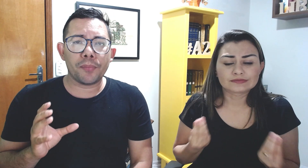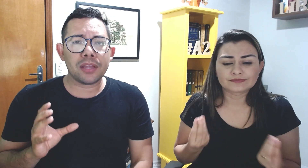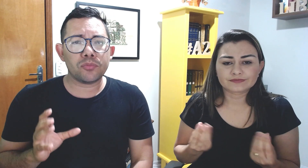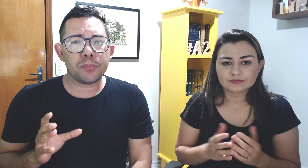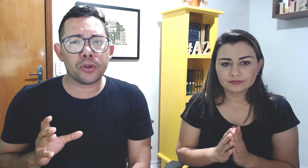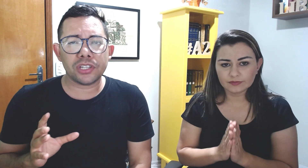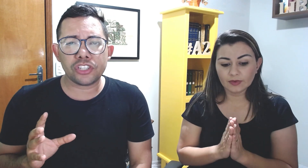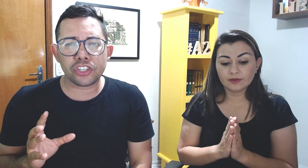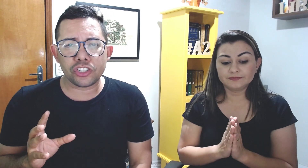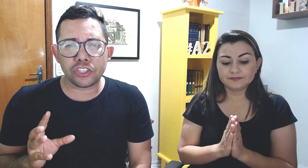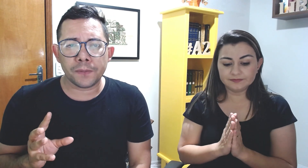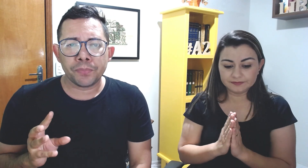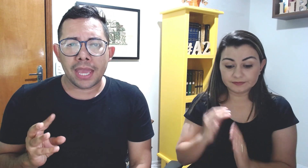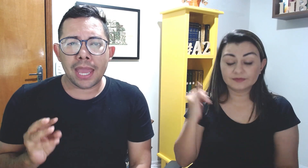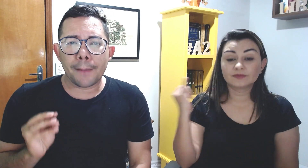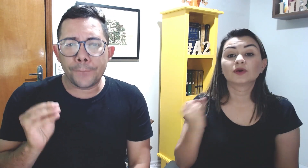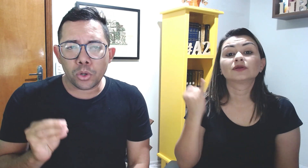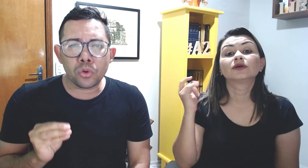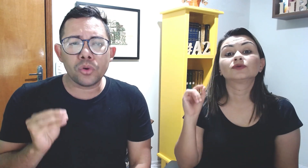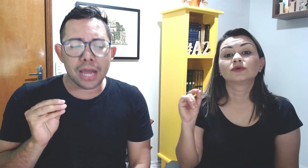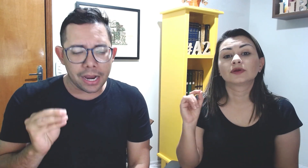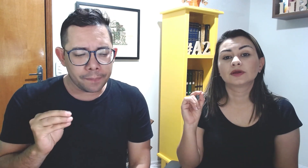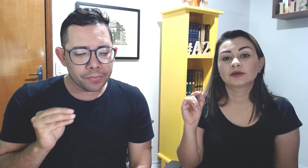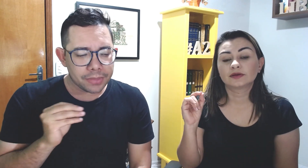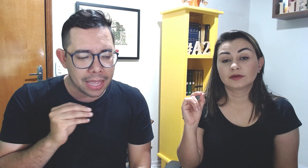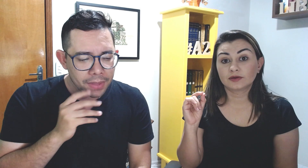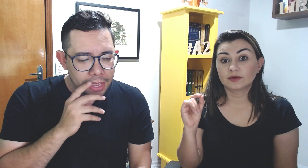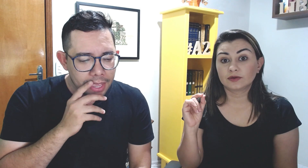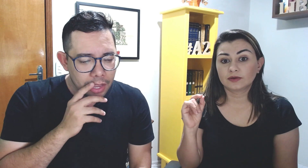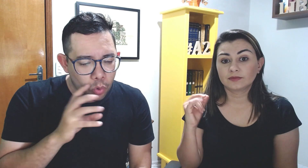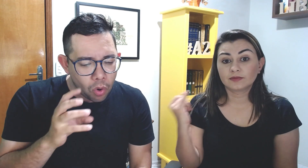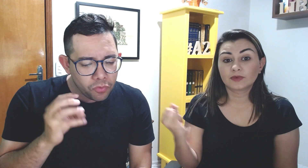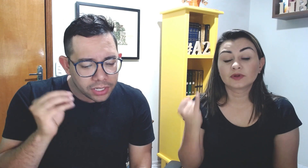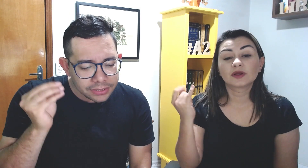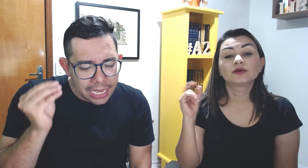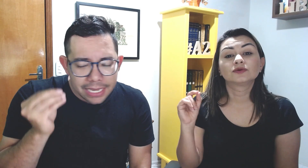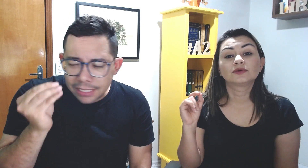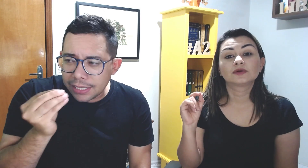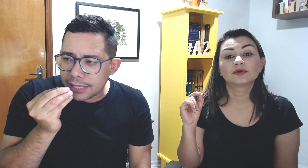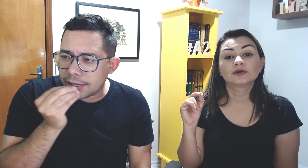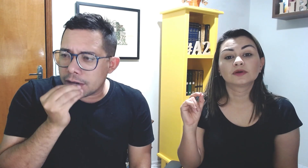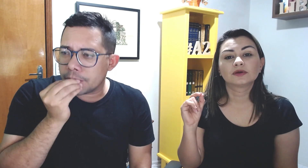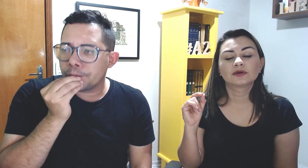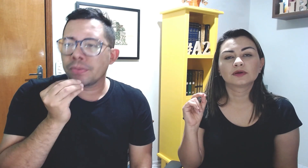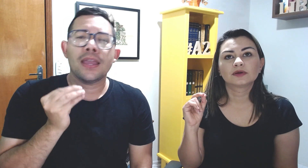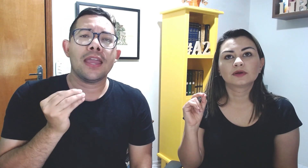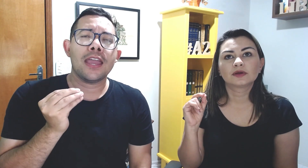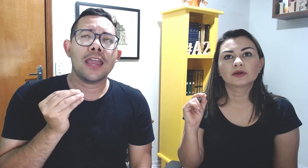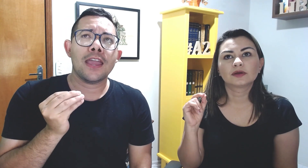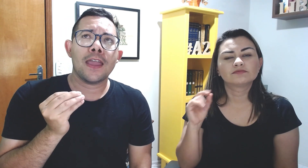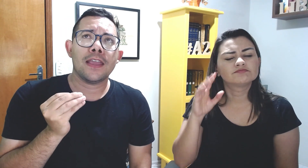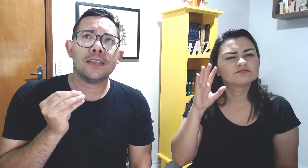primeiro momento, é importante a gente procurar, tá? Conversar e entender